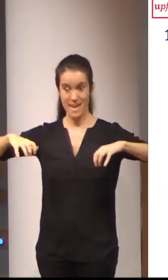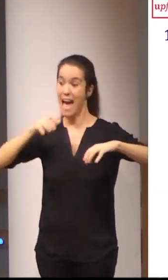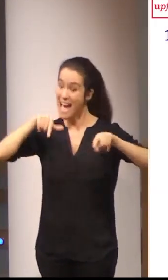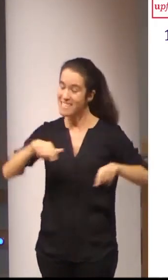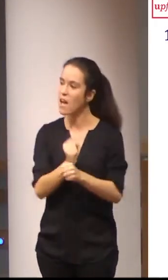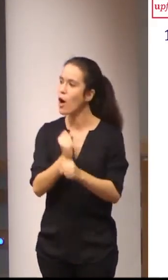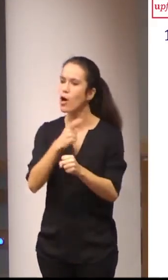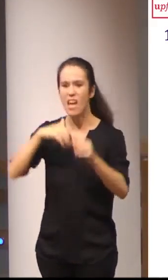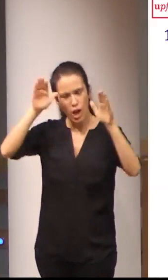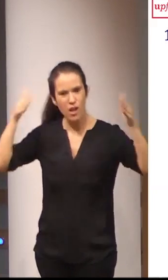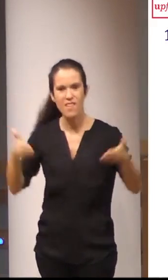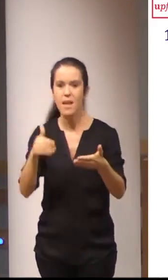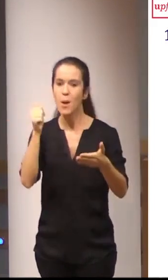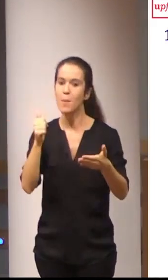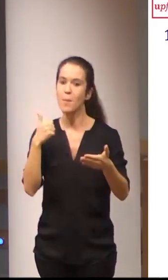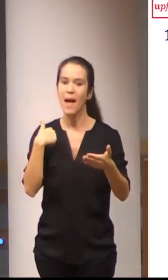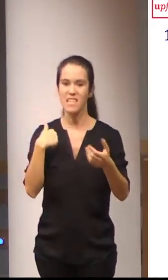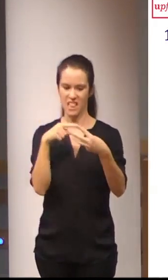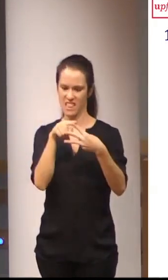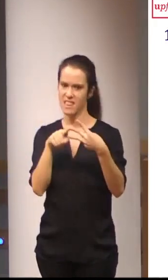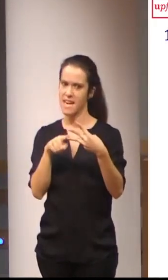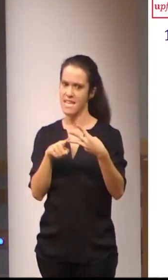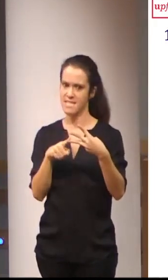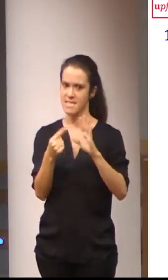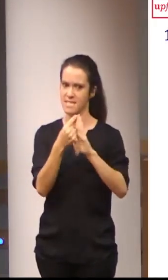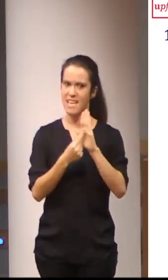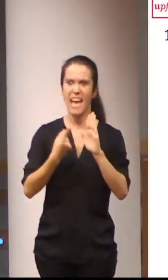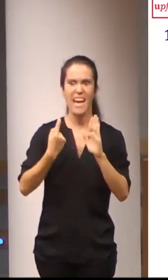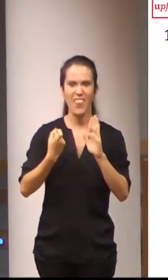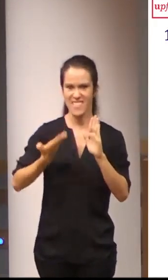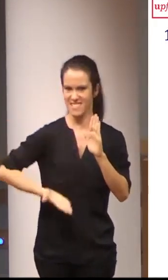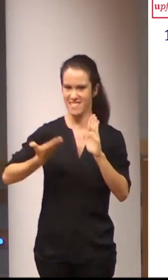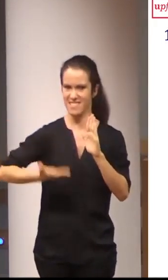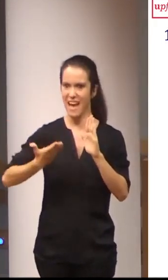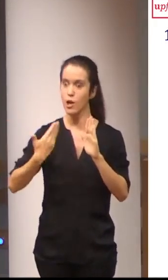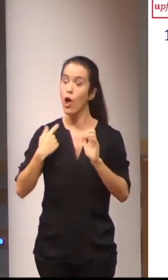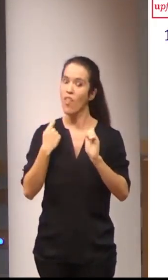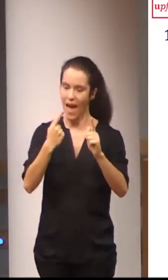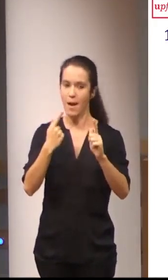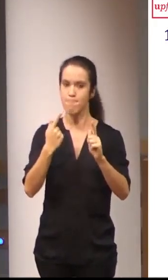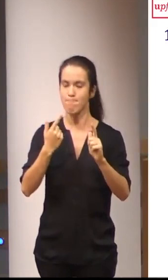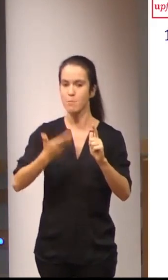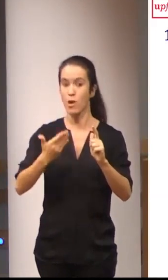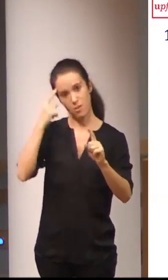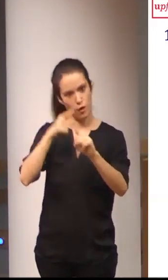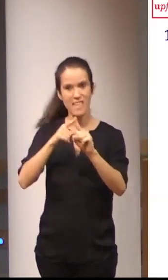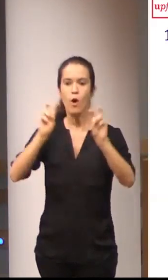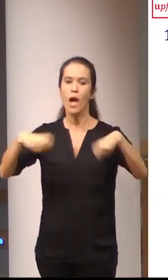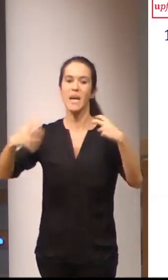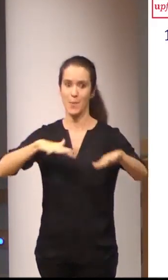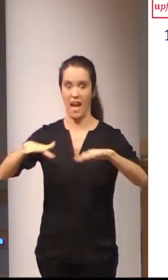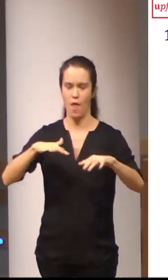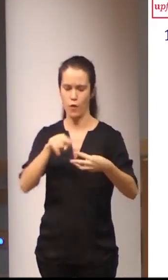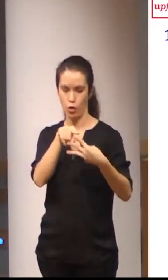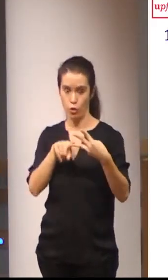el marco de tres requisitos necesarios que deben darse para a revitalización da lengua de signos. En